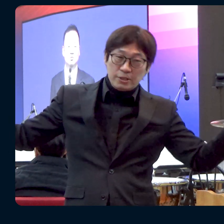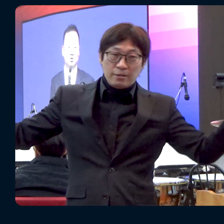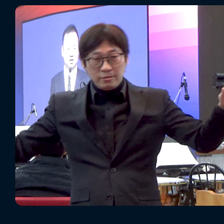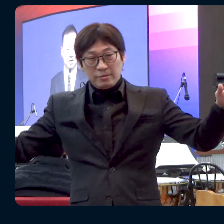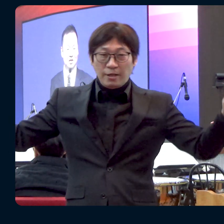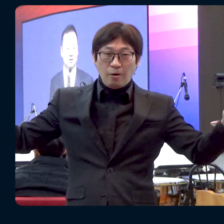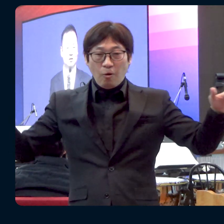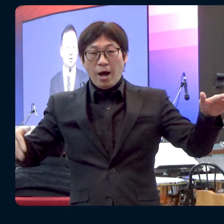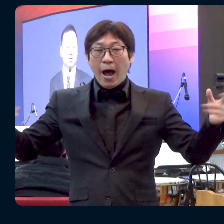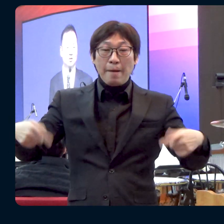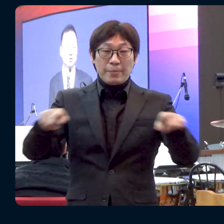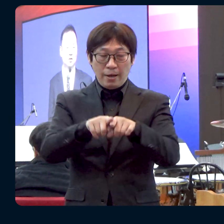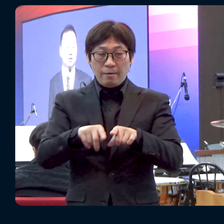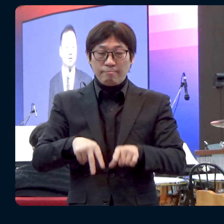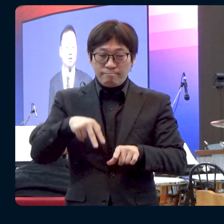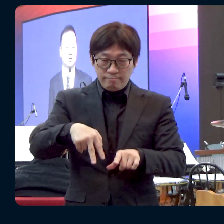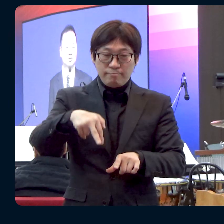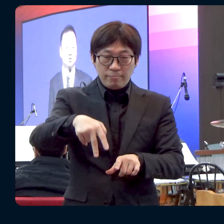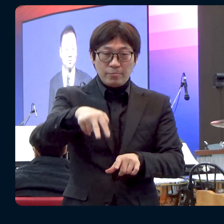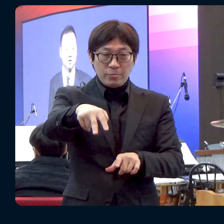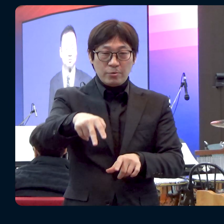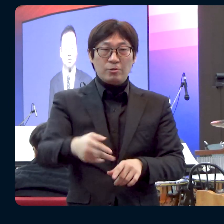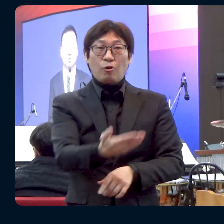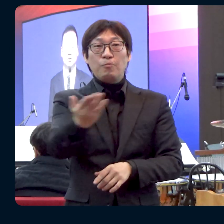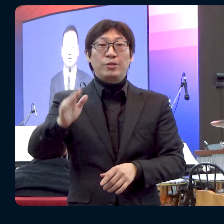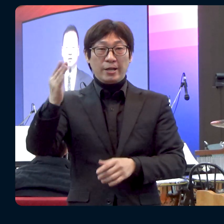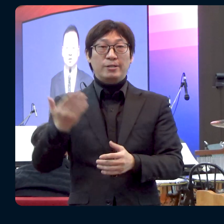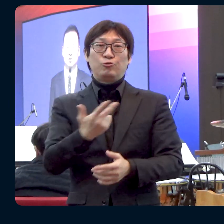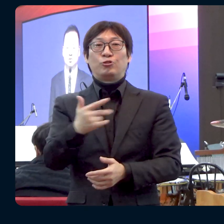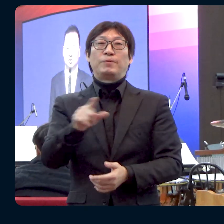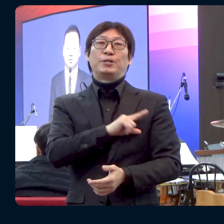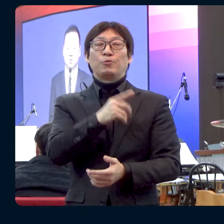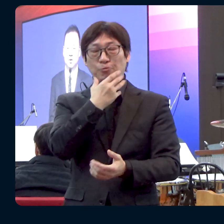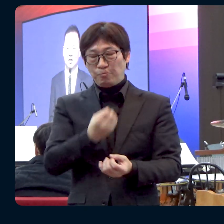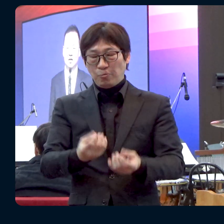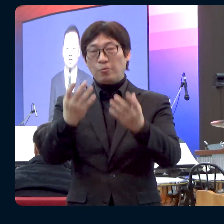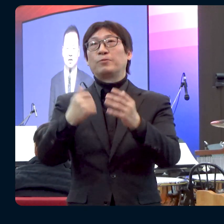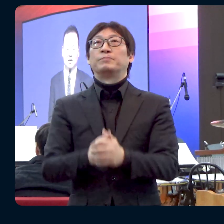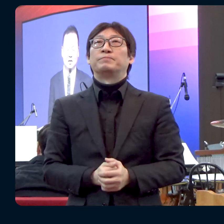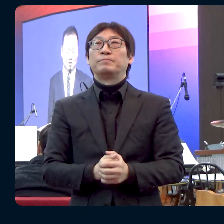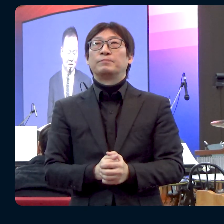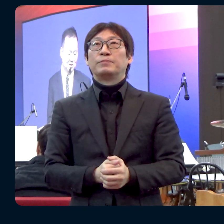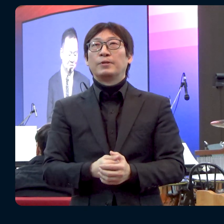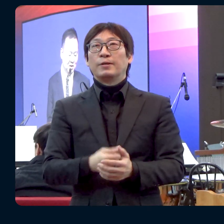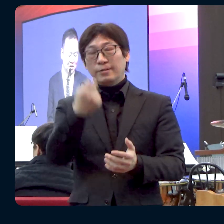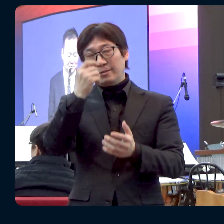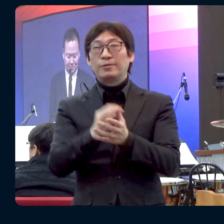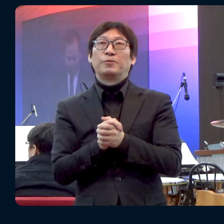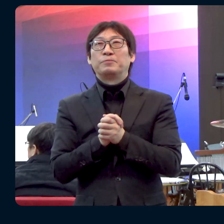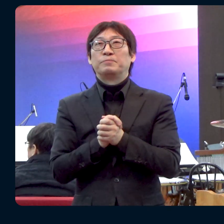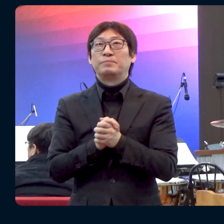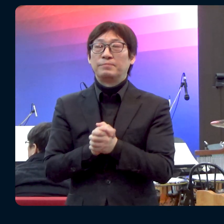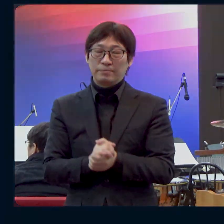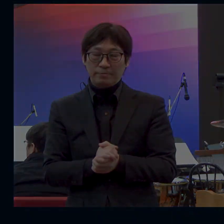부추겨주면서 함께 주님이 부르신 이 길을 걸어갈 수 있기를 주님의 이름으로 간절히 축원드립니다. 기도하겠습니다.